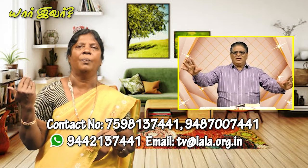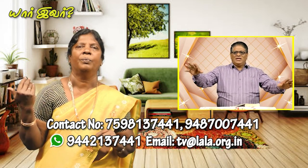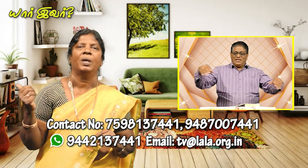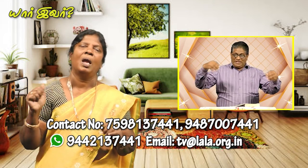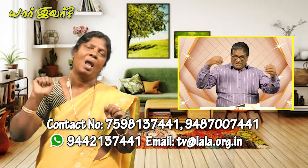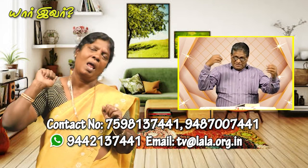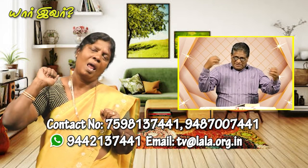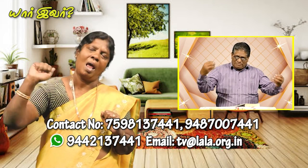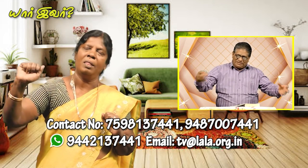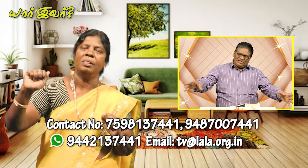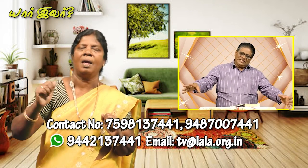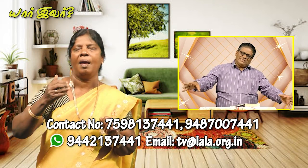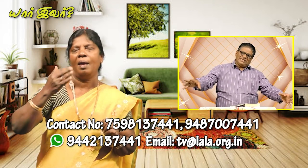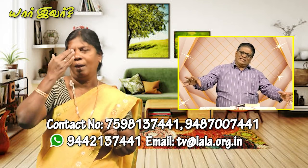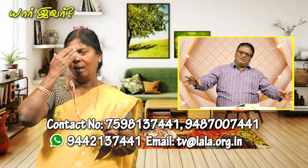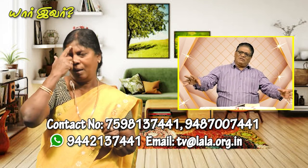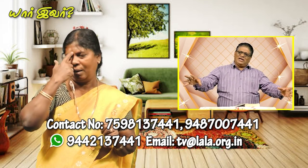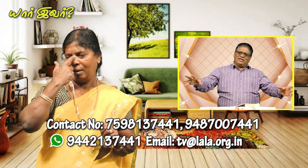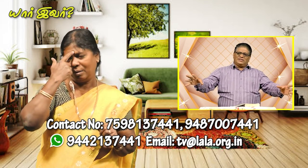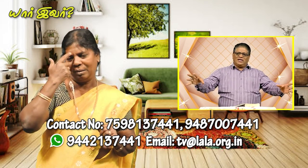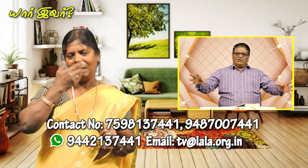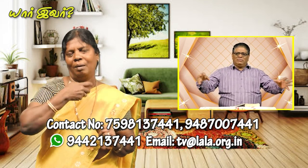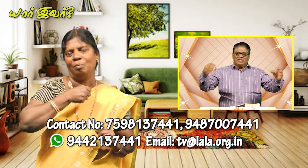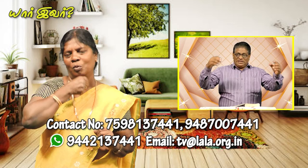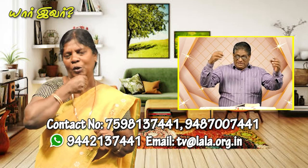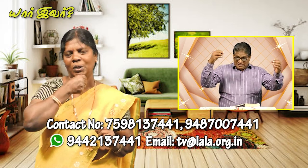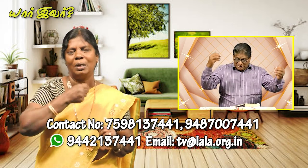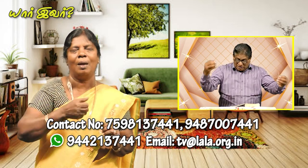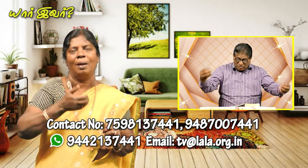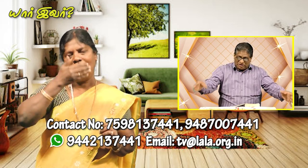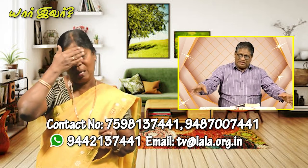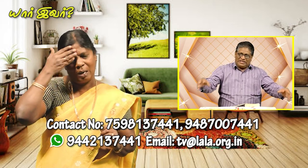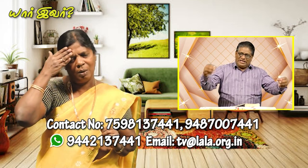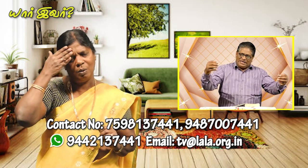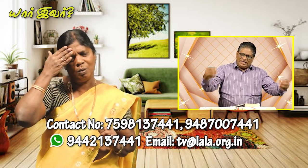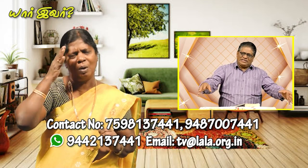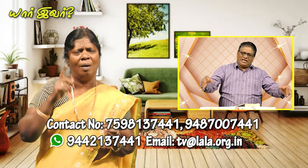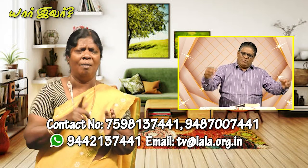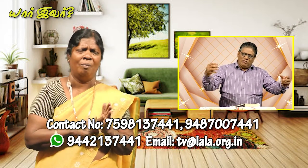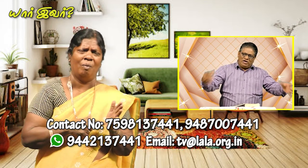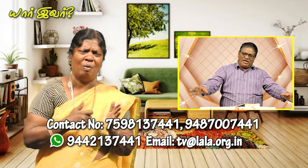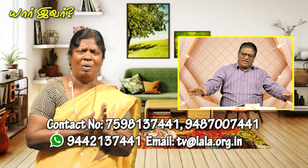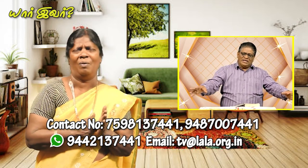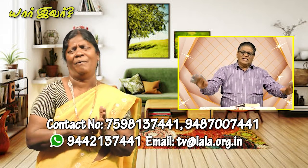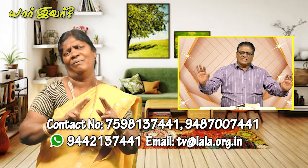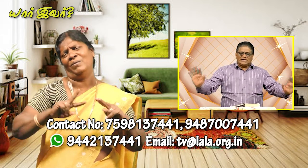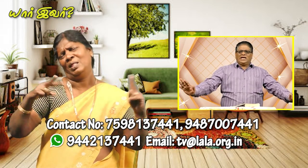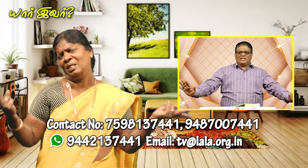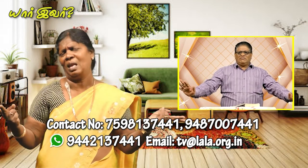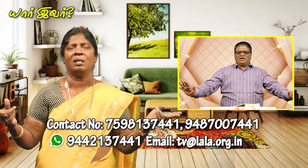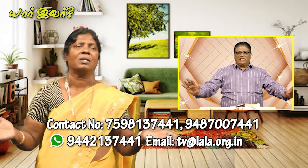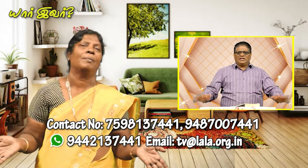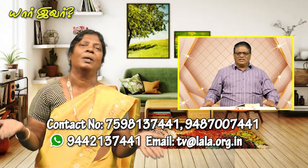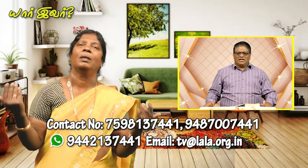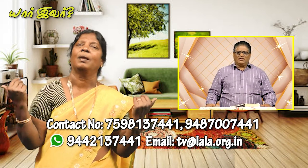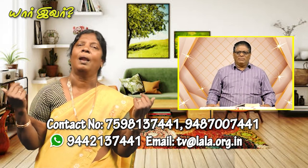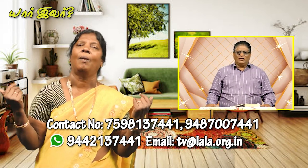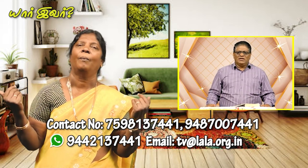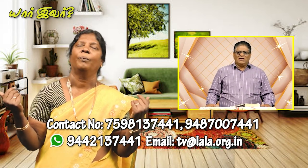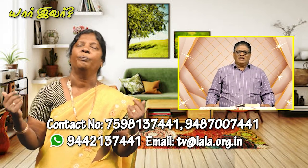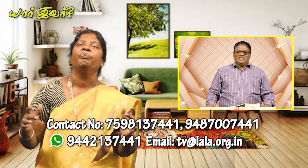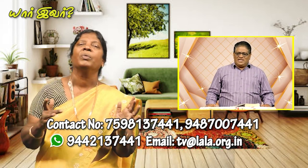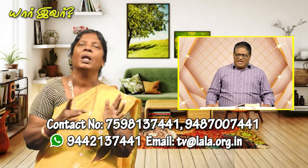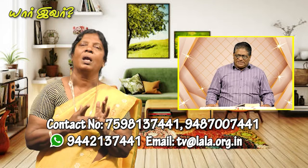யாராயிருந்தாலும், எந்த மதத்தை சேர்ந்தவனாய் இருந்தாலும், எந்த குலத்தை இனத்தை மொழியை சார்ந்தவனாய்